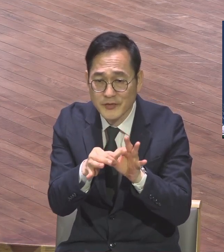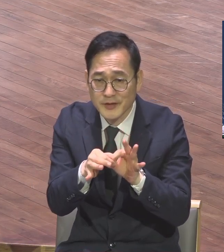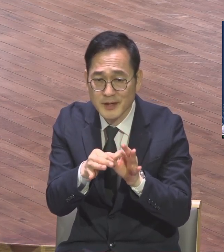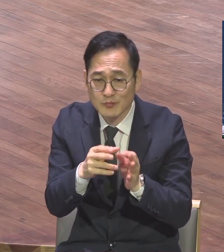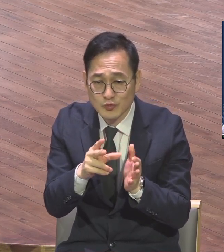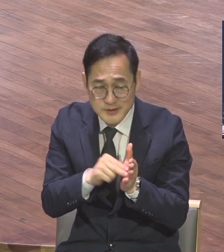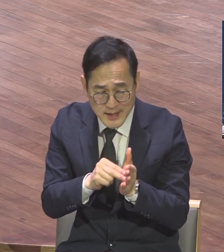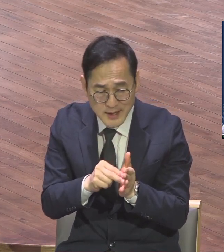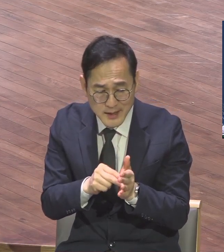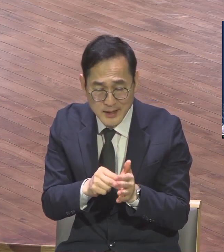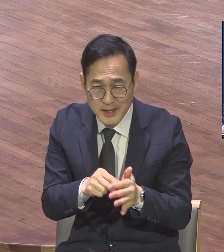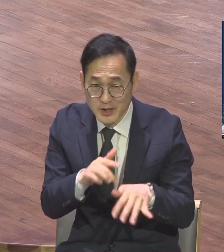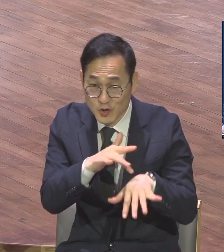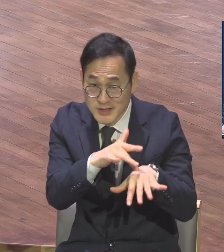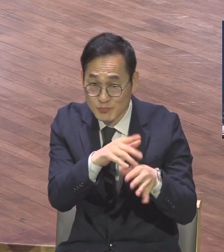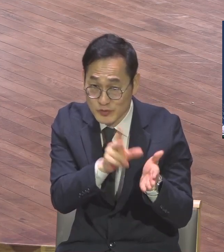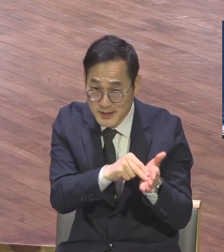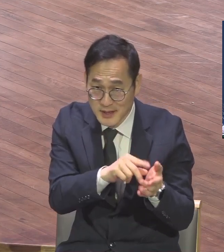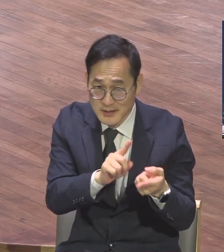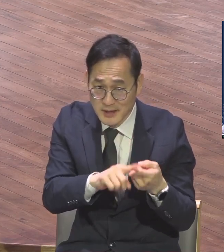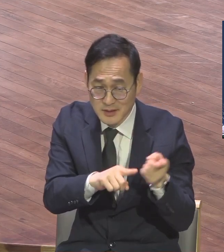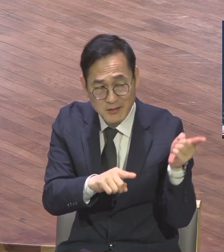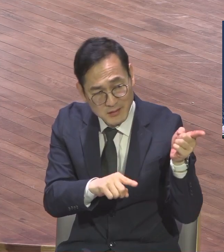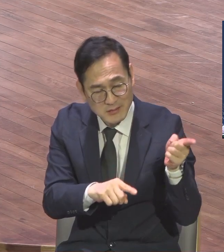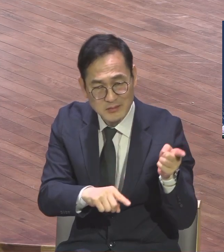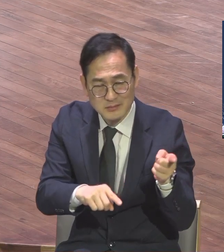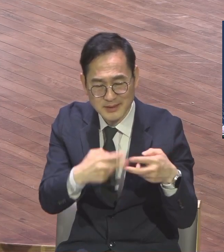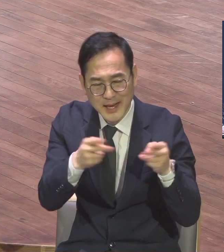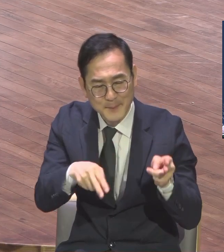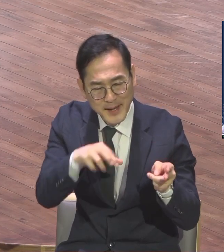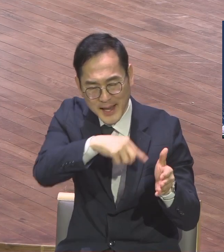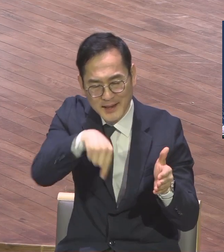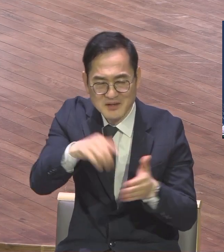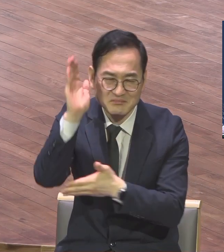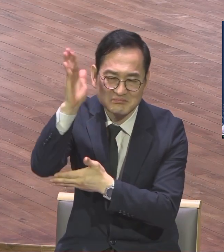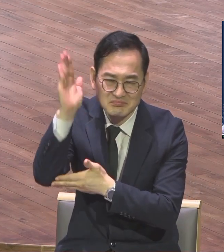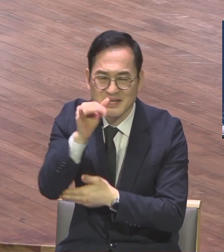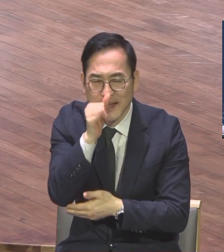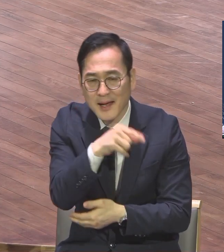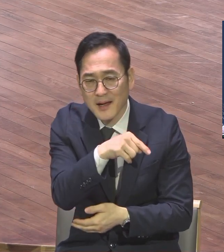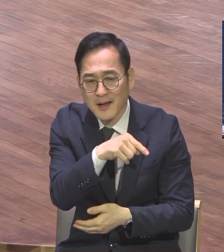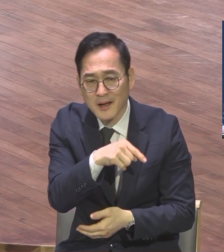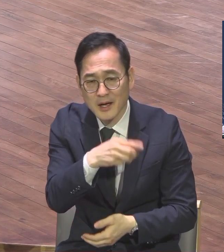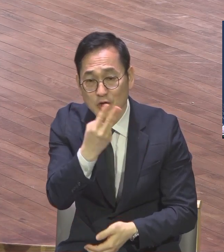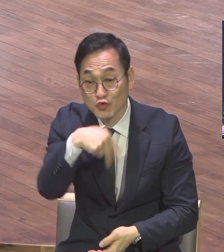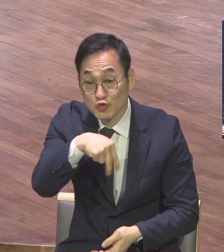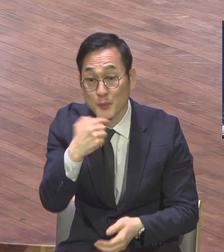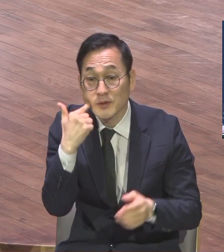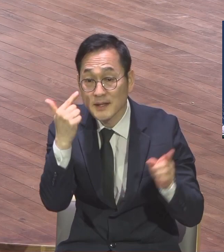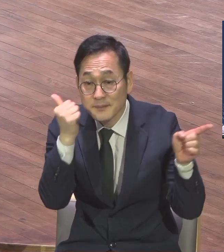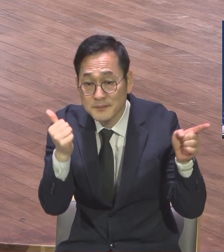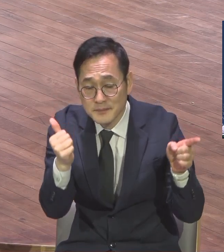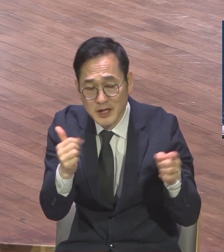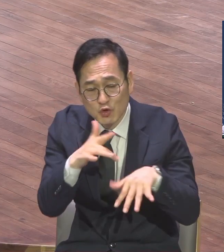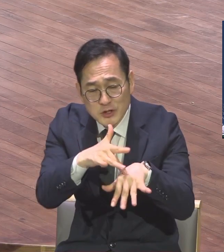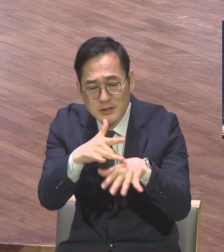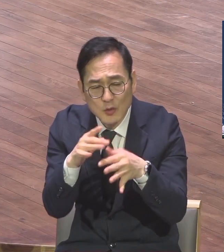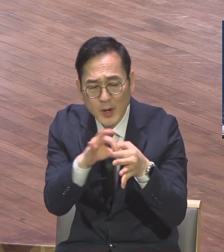목사님이 다락방에서 얘기한다. 이게 핵심 비판 내용인데 저도 그걸 연구를